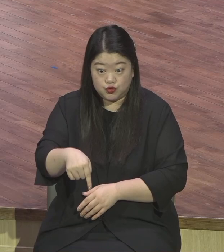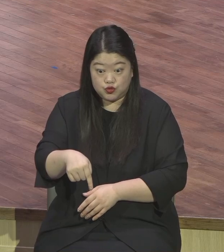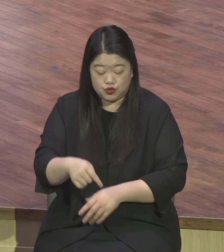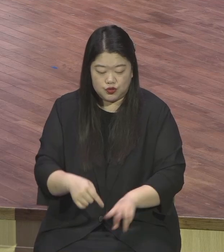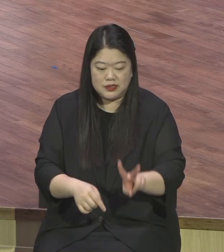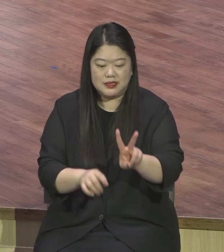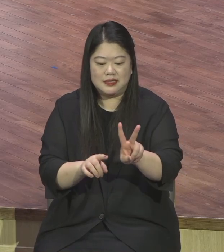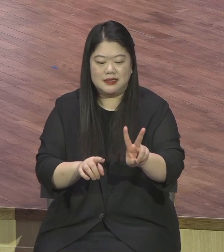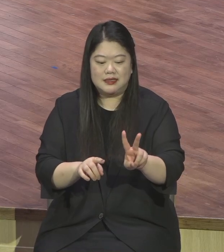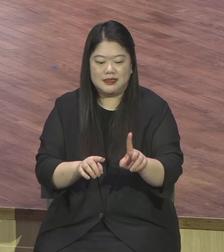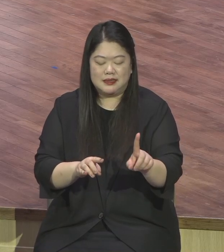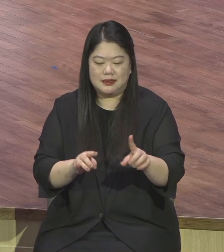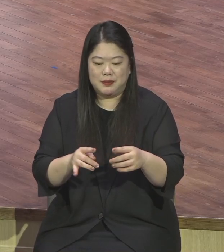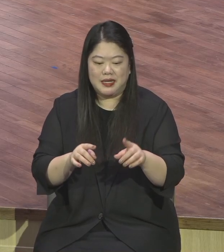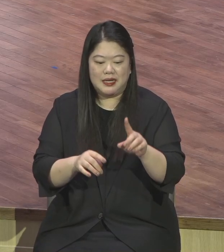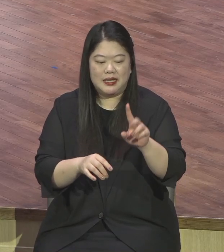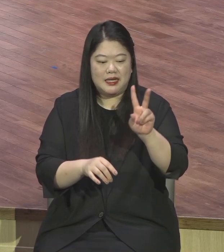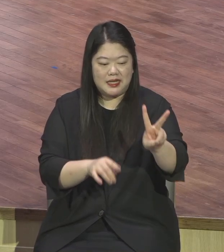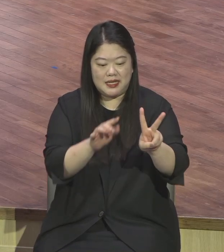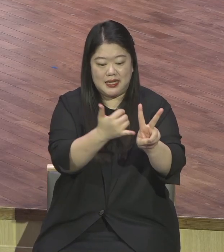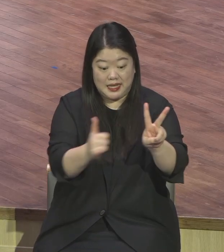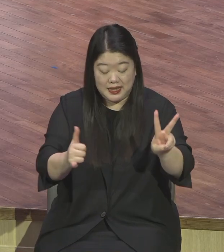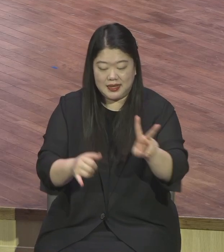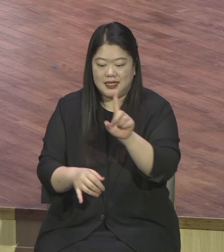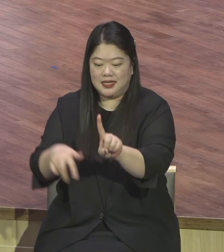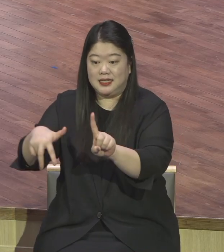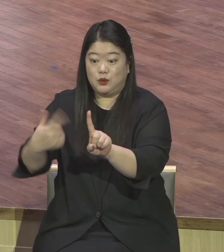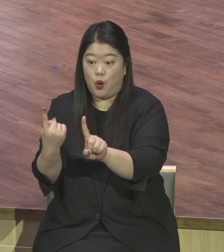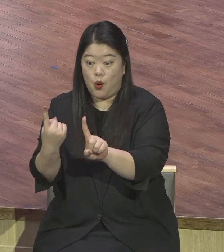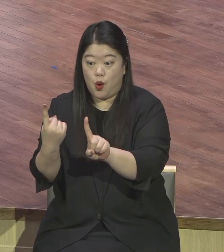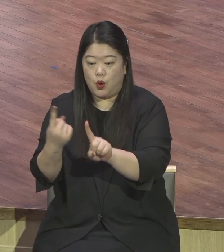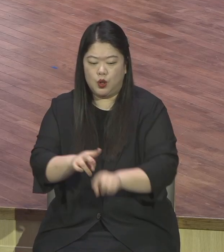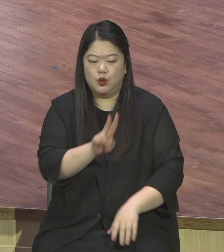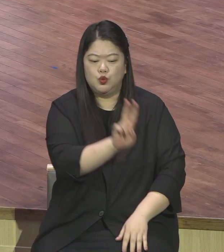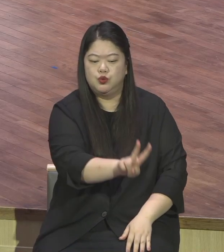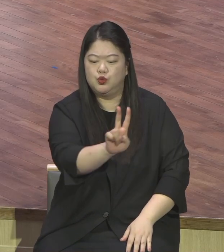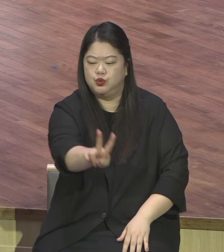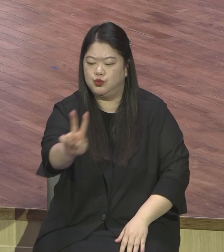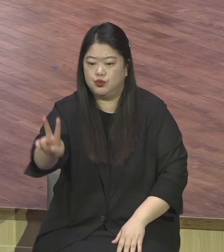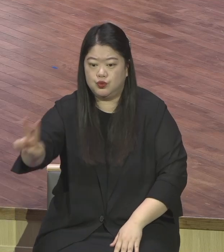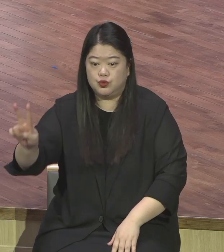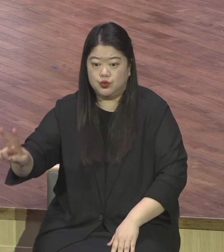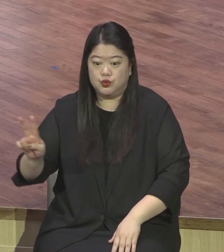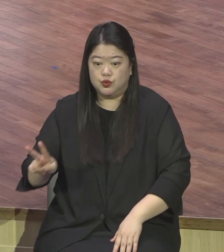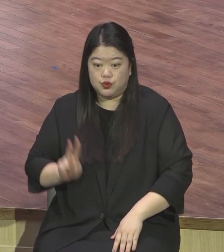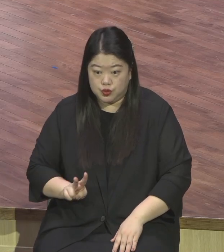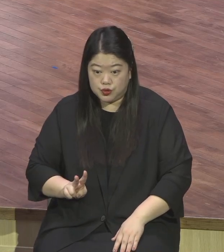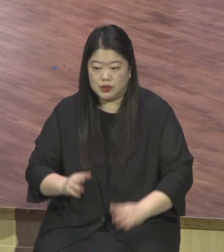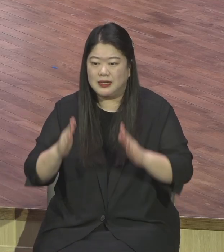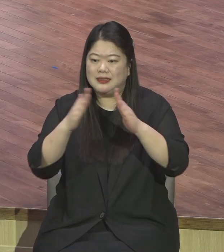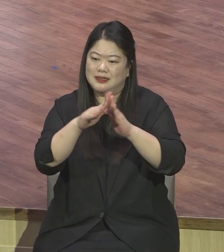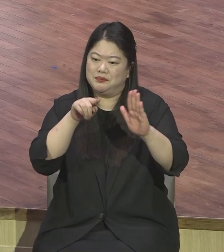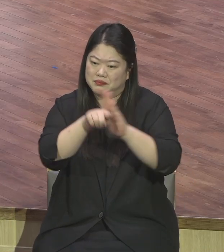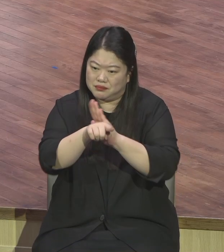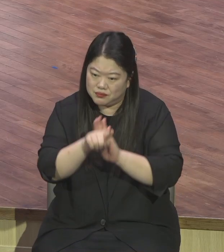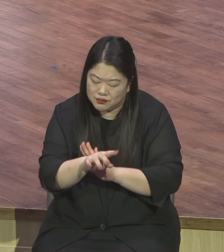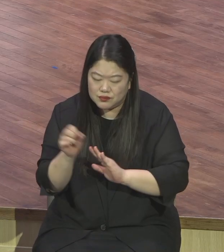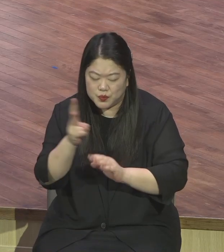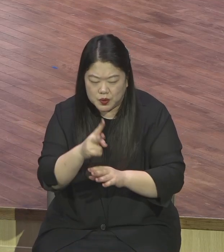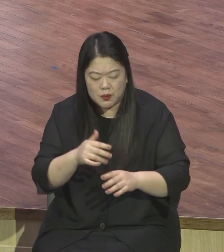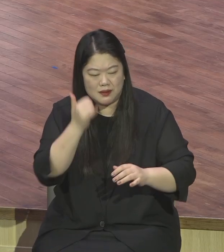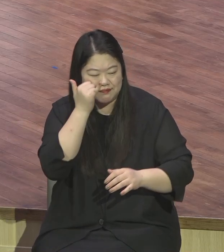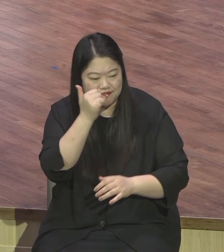382팀이 구성되어져서 사역을 하고 있습니다. 렘넌트 위원회와 기관 모든 기관들도 팀 구성해서